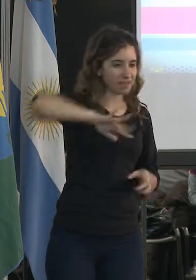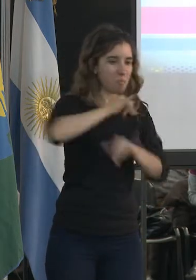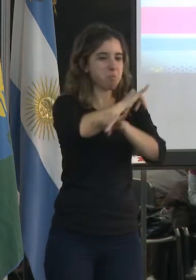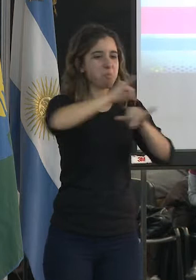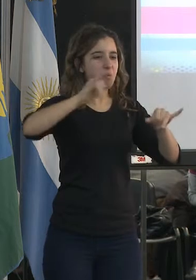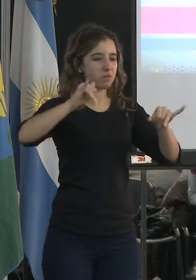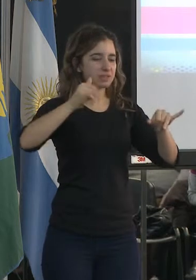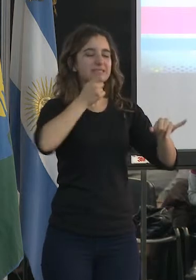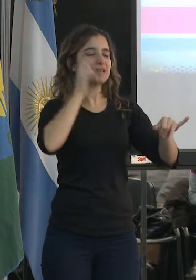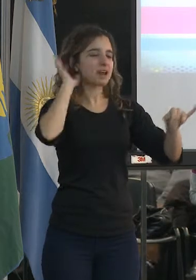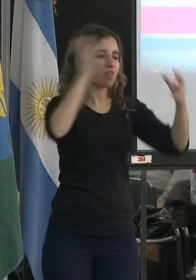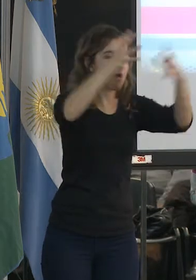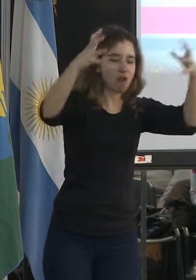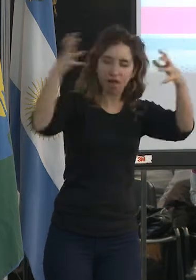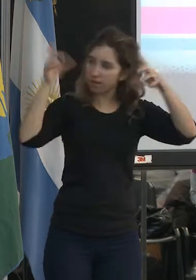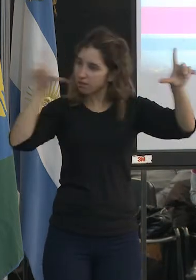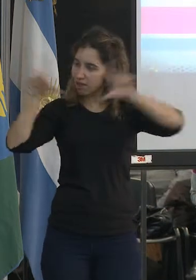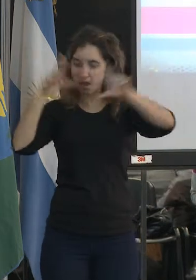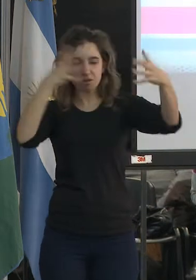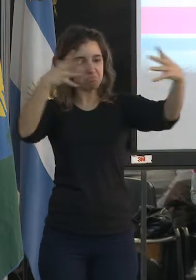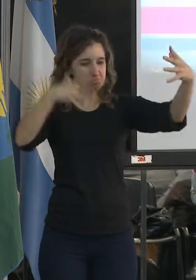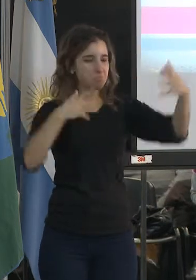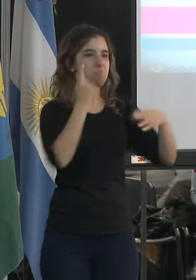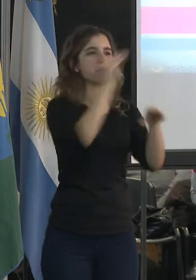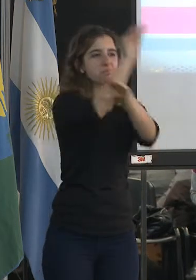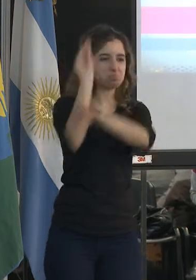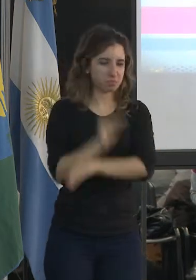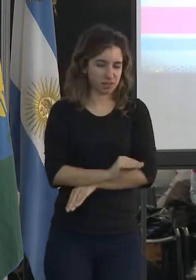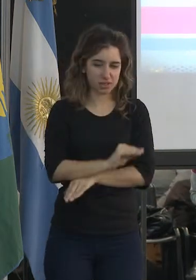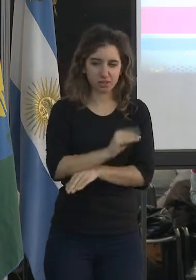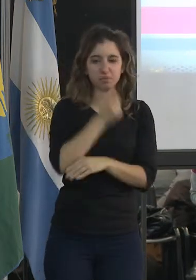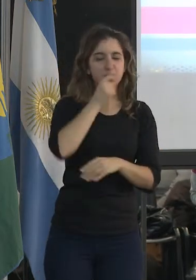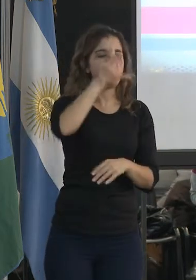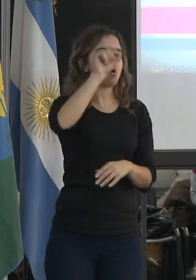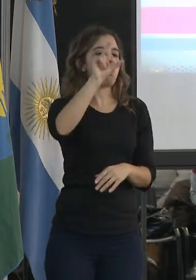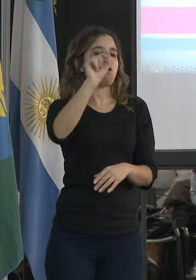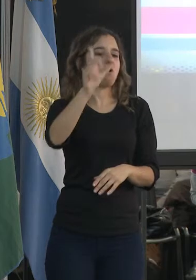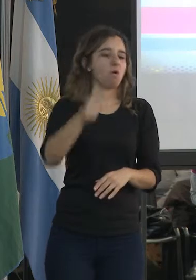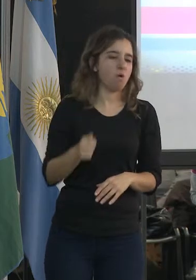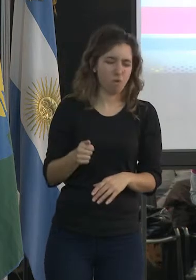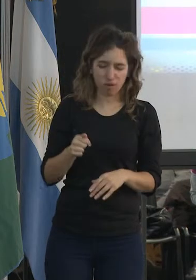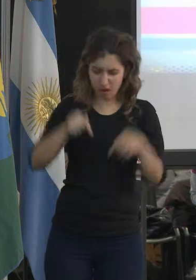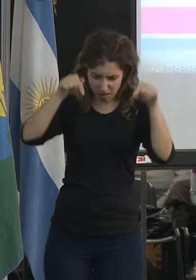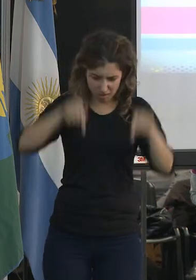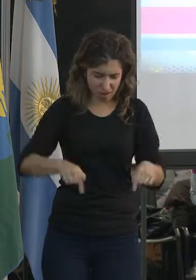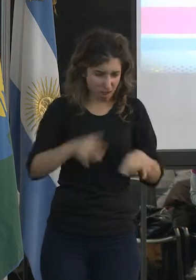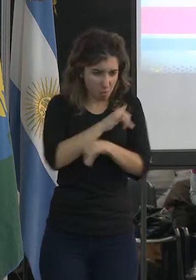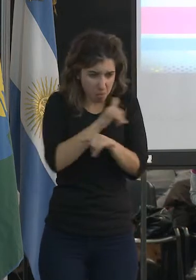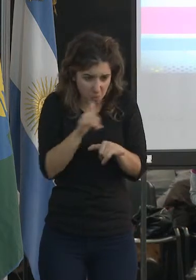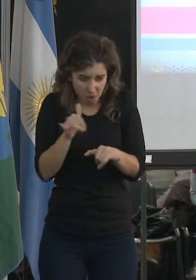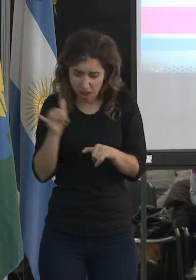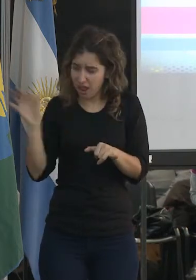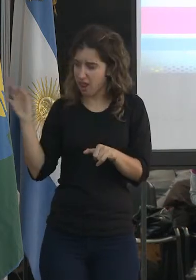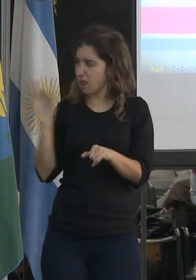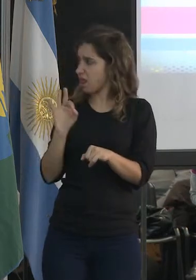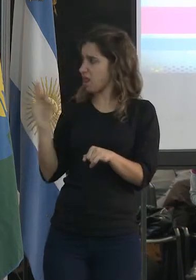no se reparte en localidades del interior, por ejemplo, de la provincia de Buenos Aires. Coca-Cola no hace publicidad por ninguno de los medios que estamos en nuestra